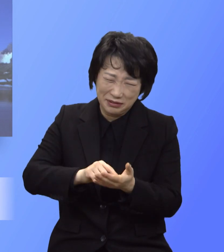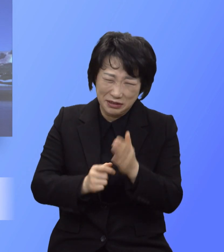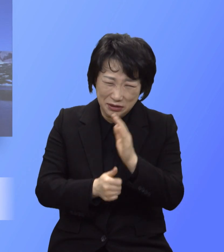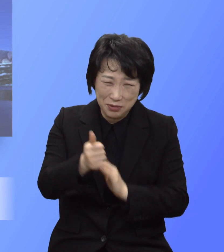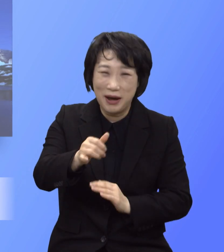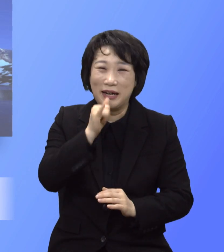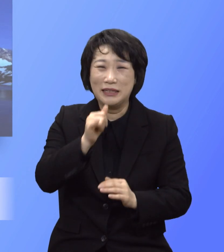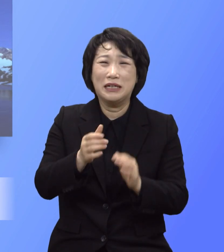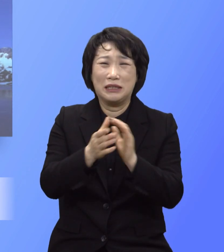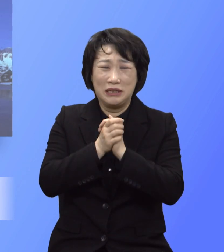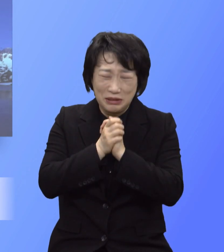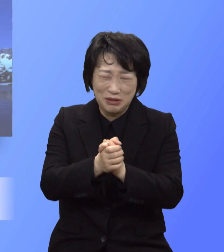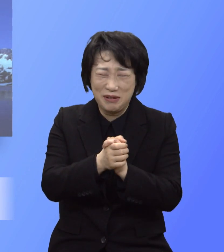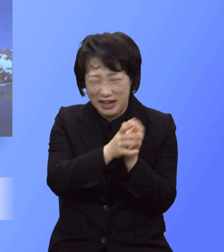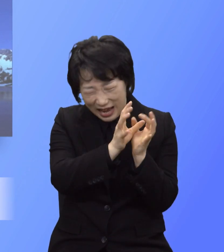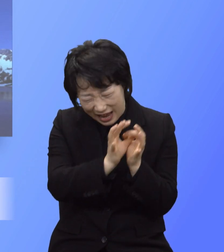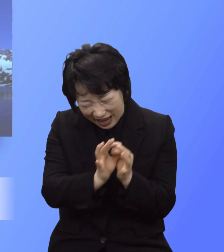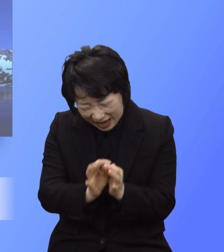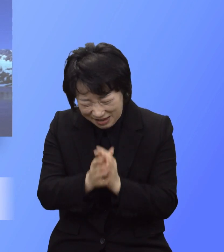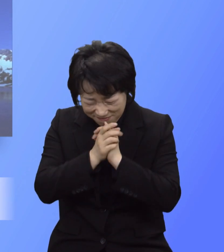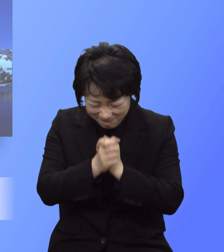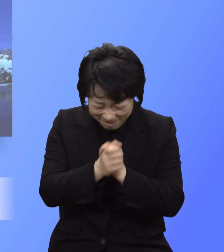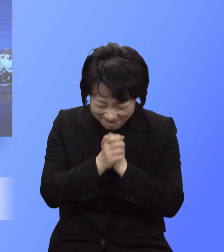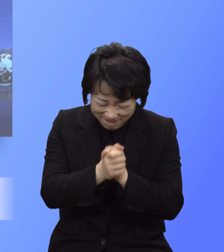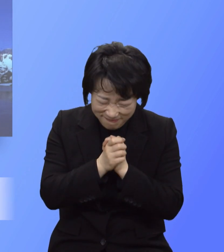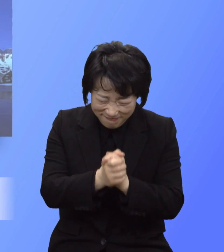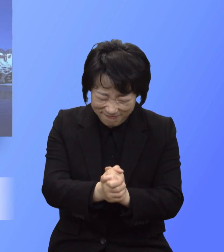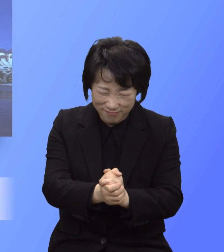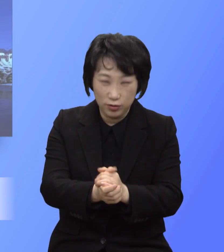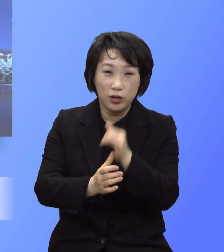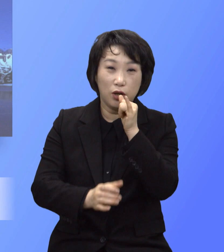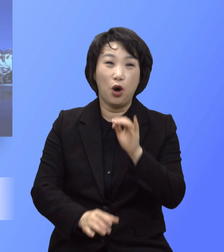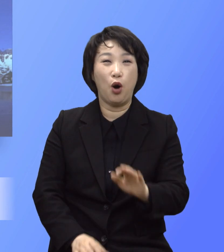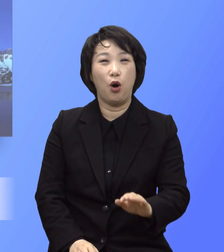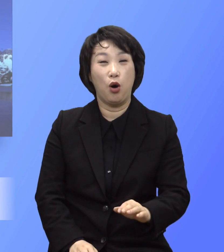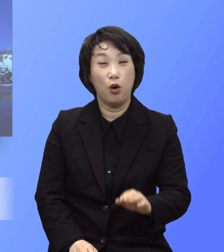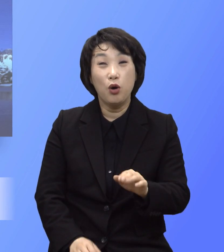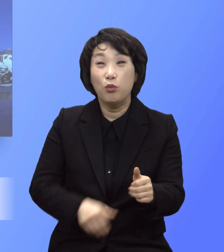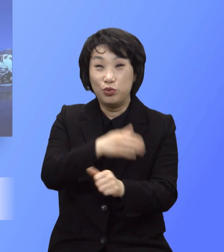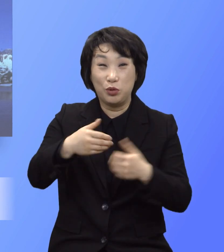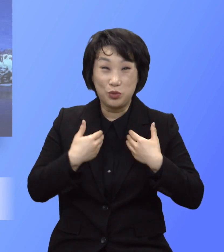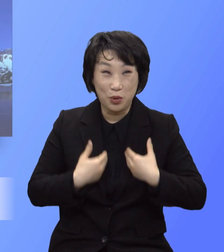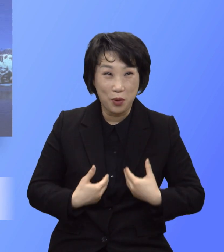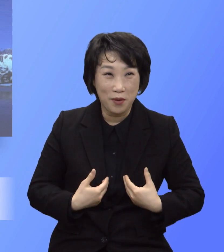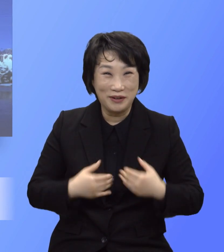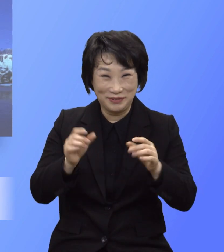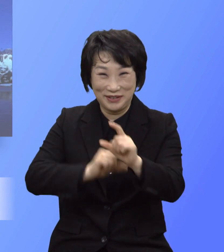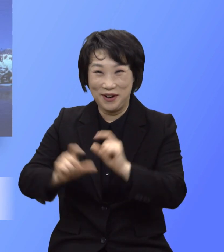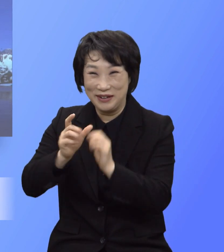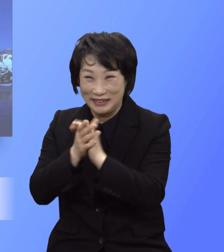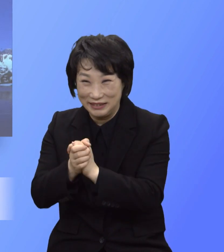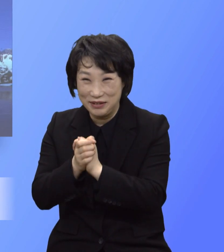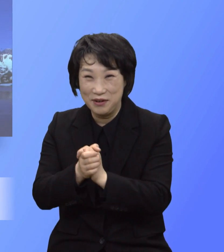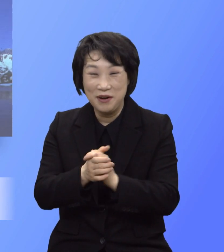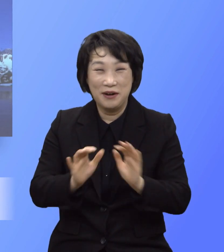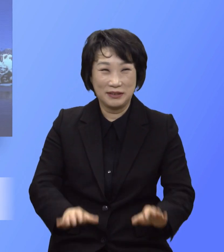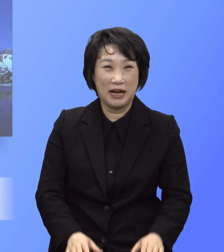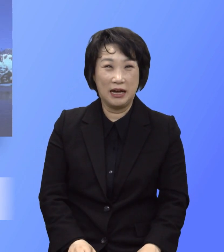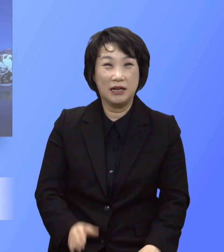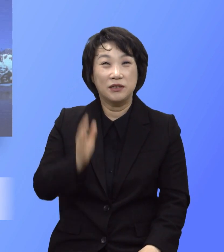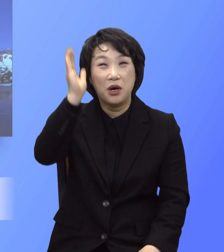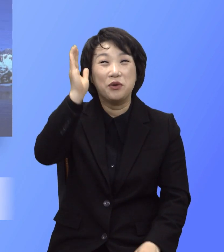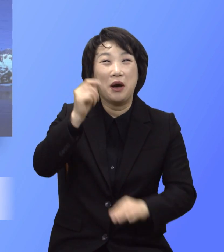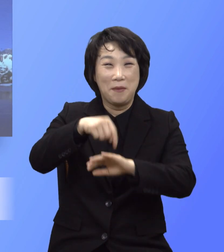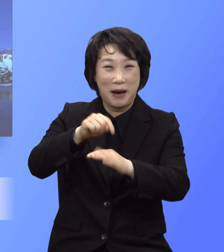있는 기도말을 해가면서 계속 기도합니다. 계속 조용히 기도하면 더 좀 도려고 더